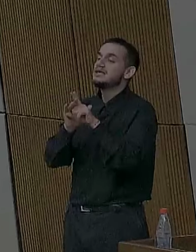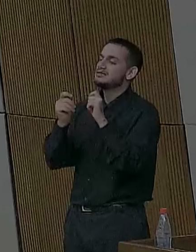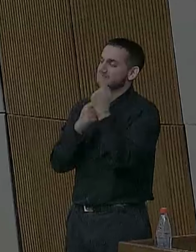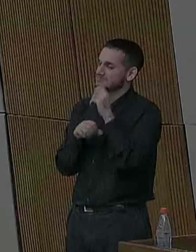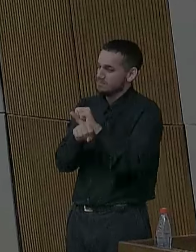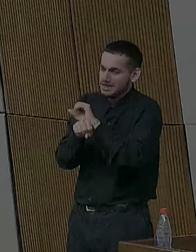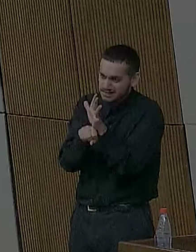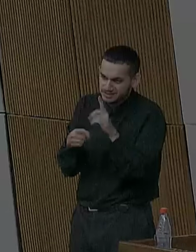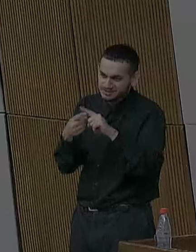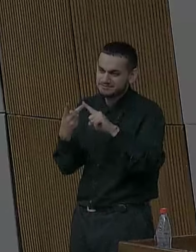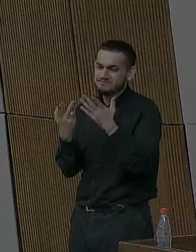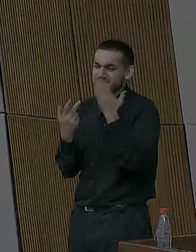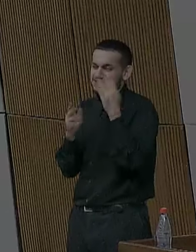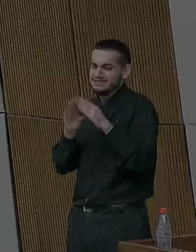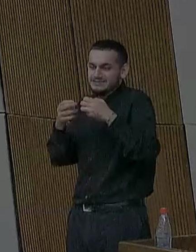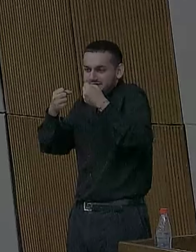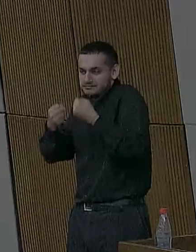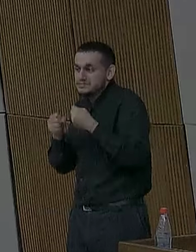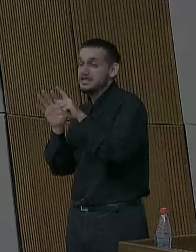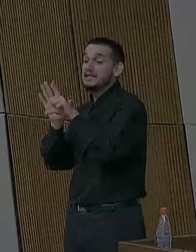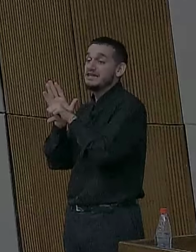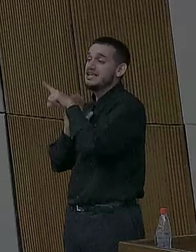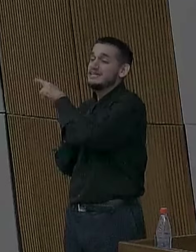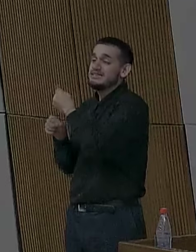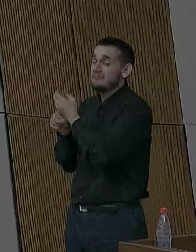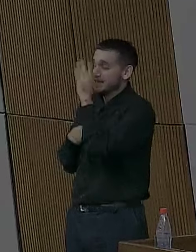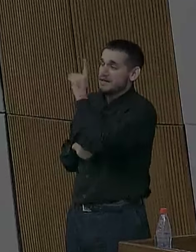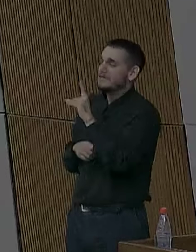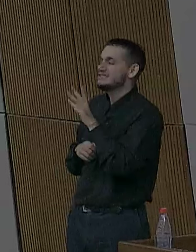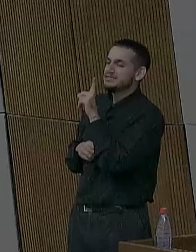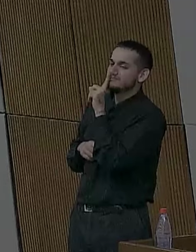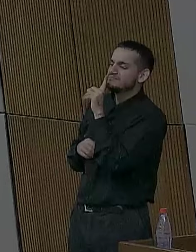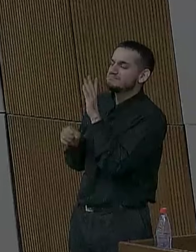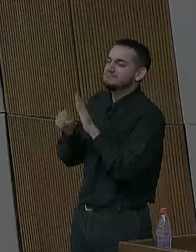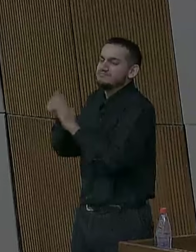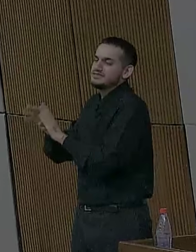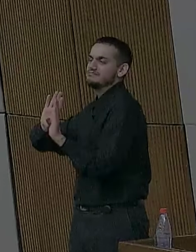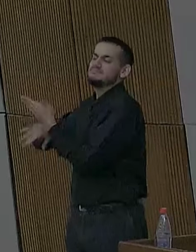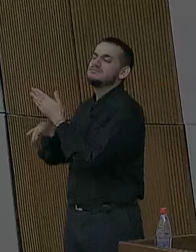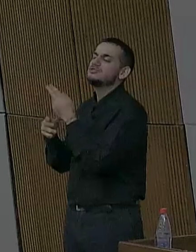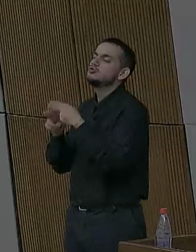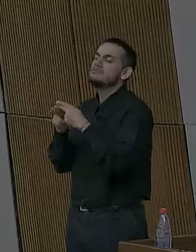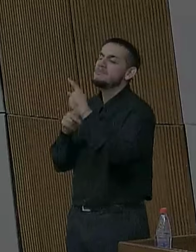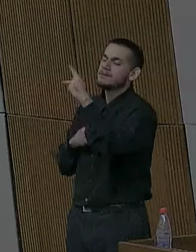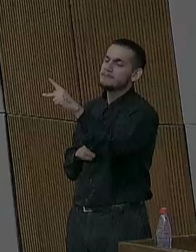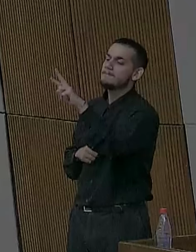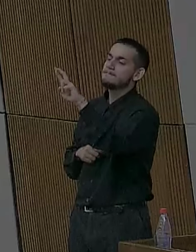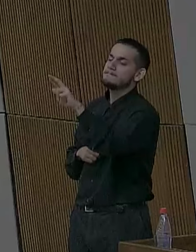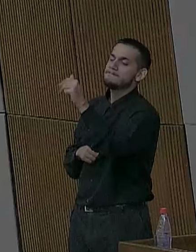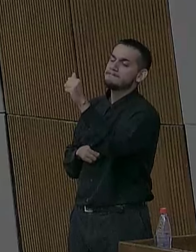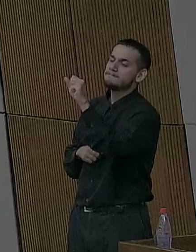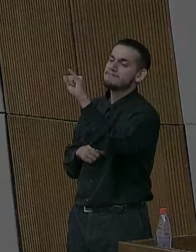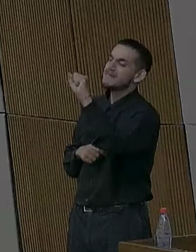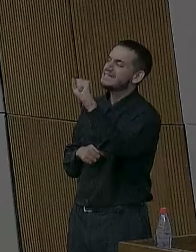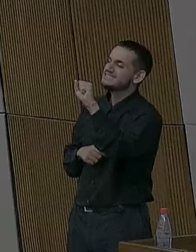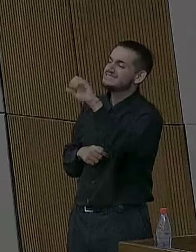la pandemia, como que quedó en la nubulosa y se derogó. O sea, praxis derogada se llama. O sea, no está implementada por una